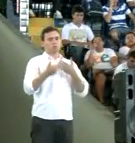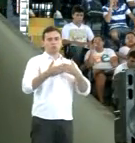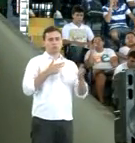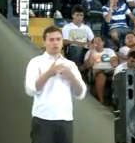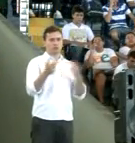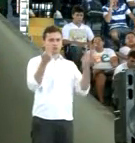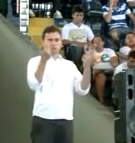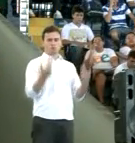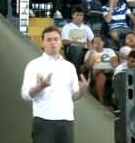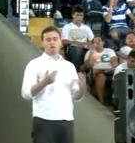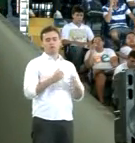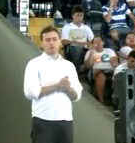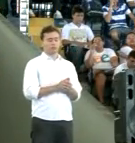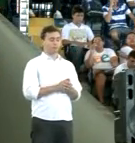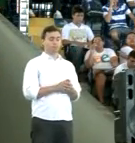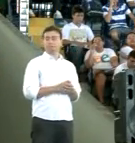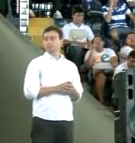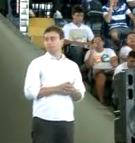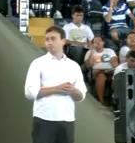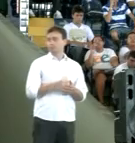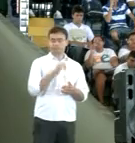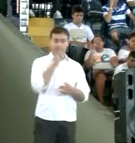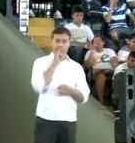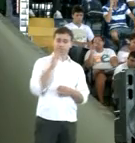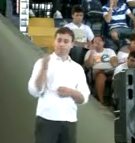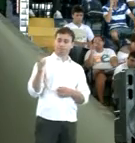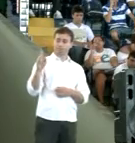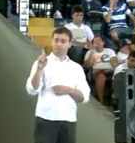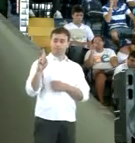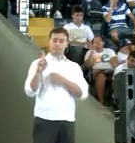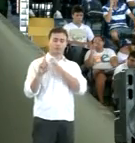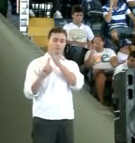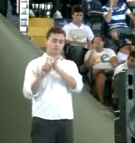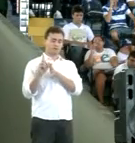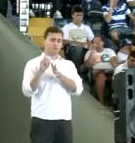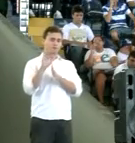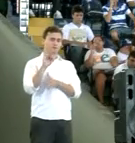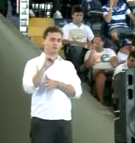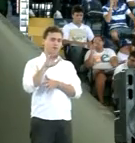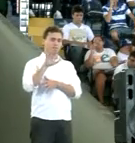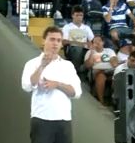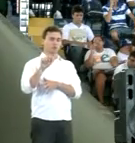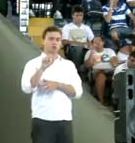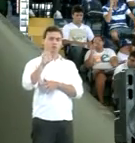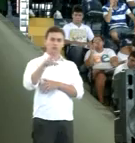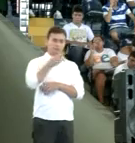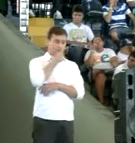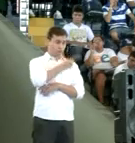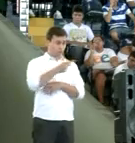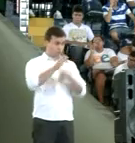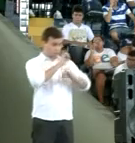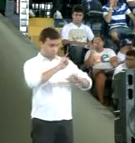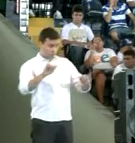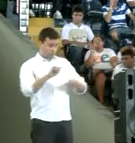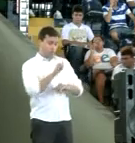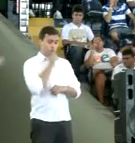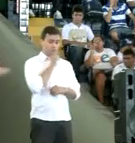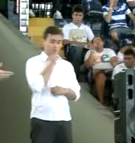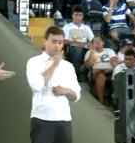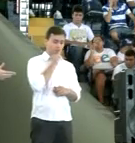o produto. O Fábio terminou de falar para vocês. Tirar 30% é multiplicar